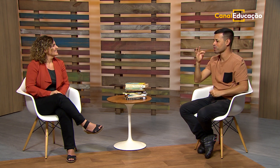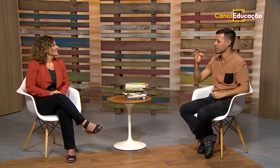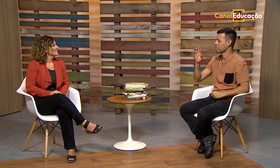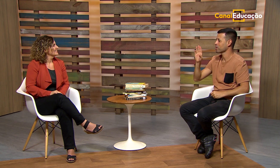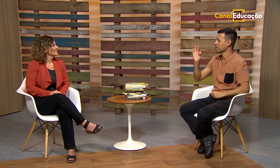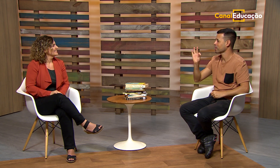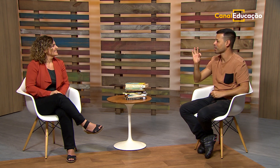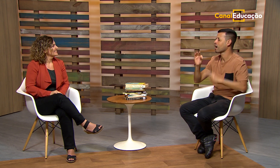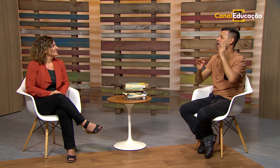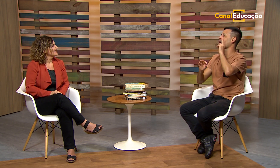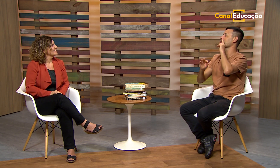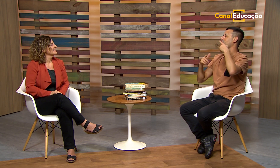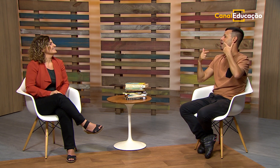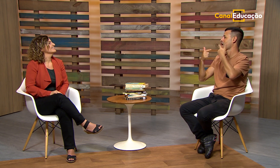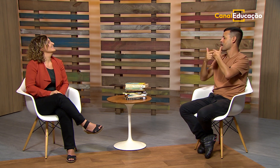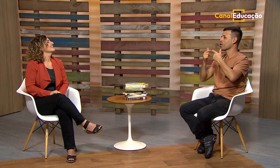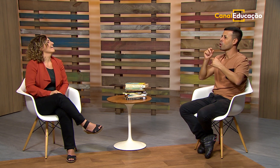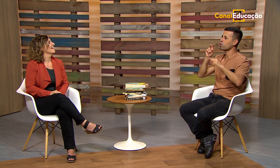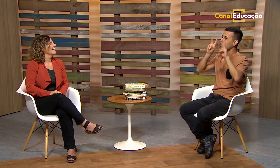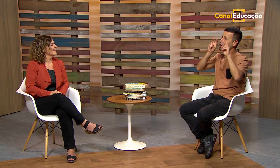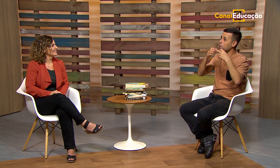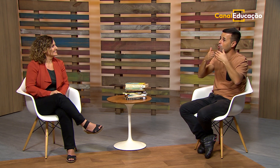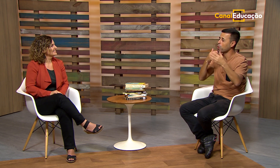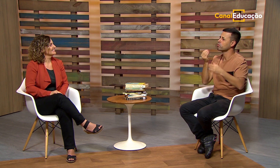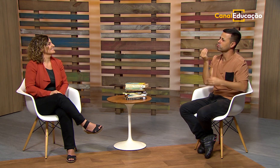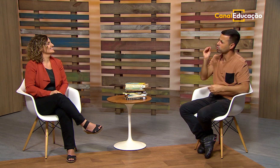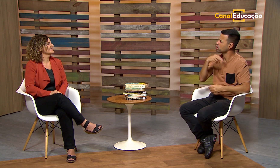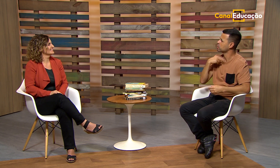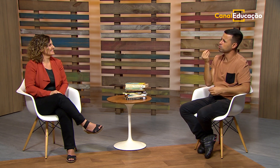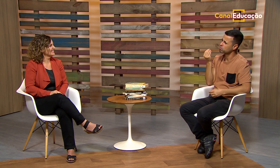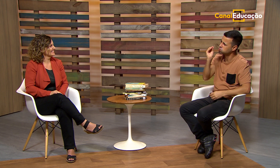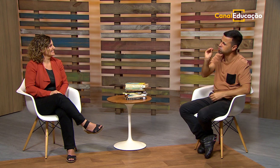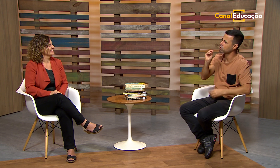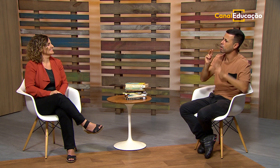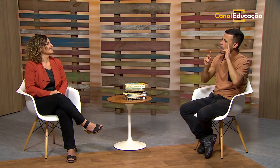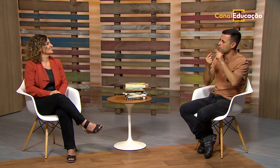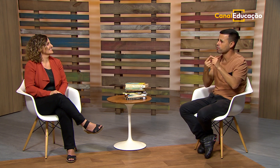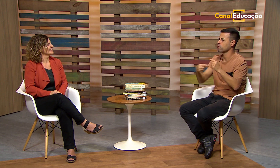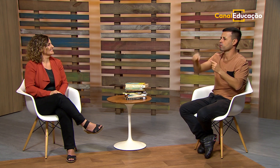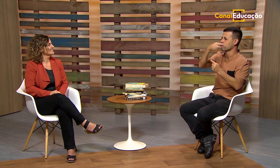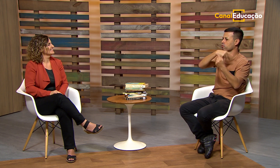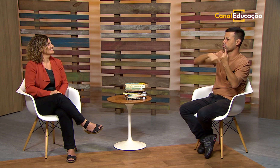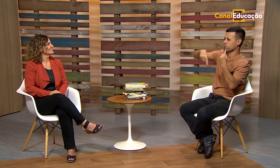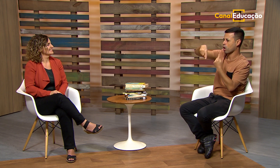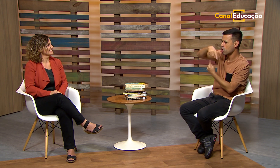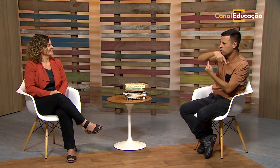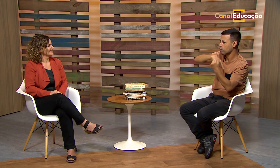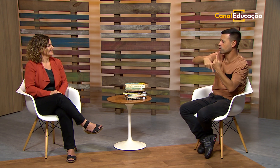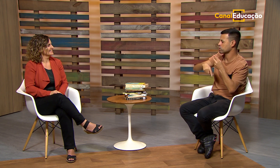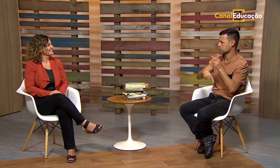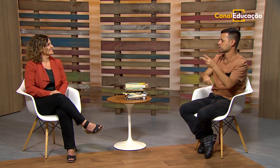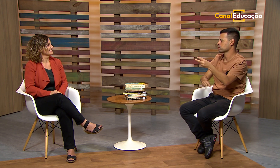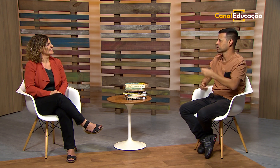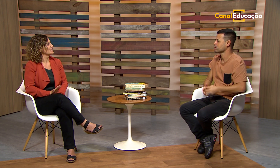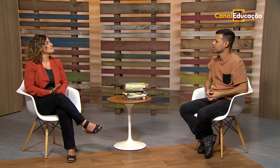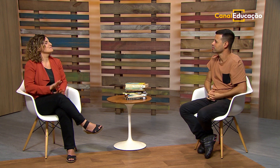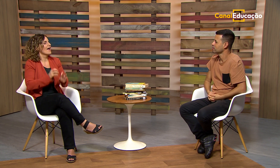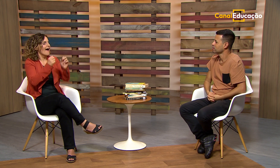poder fazer vários TBT, trazendo de volta algumas lives e momentos incríveis. Para quem